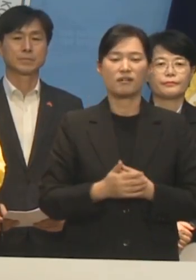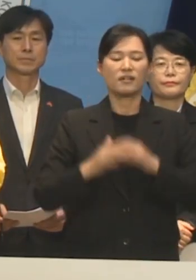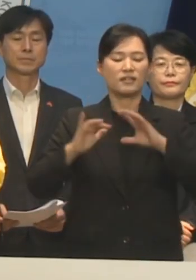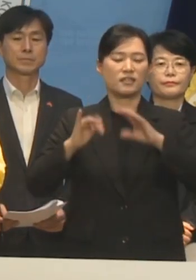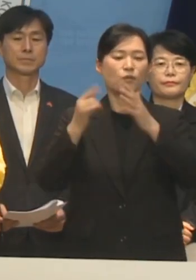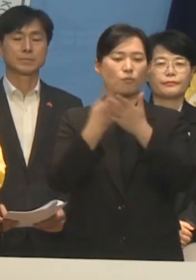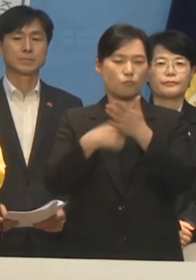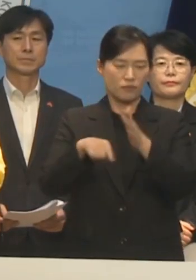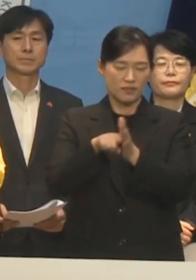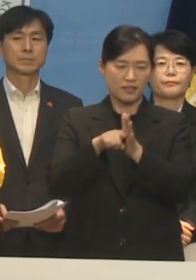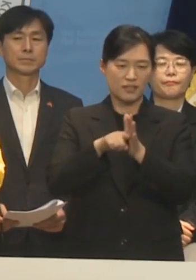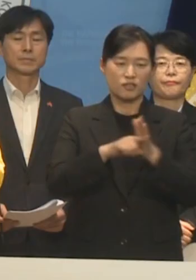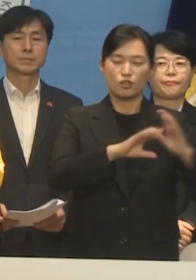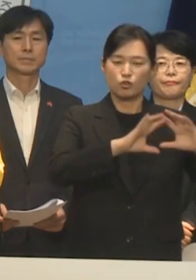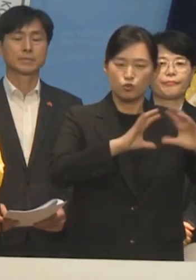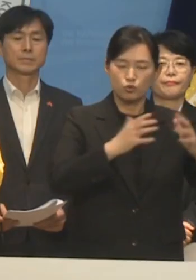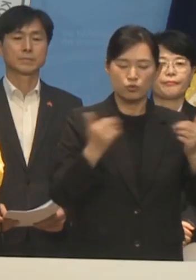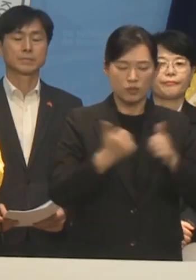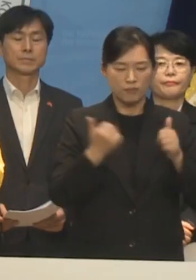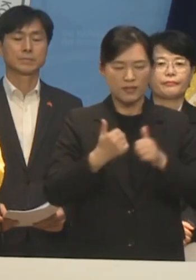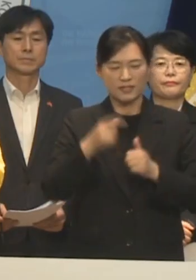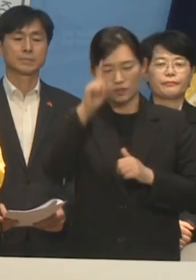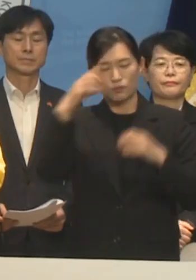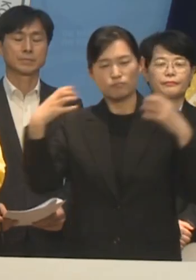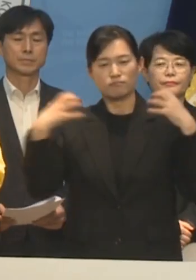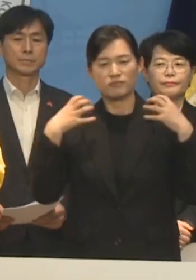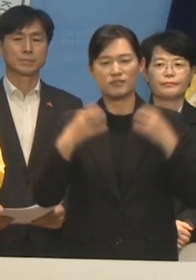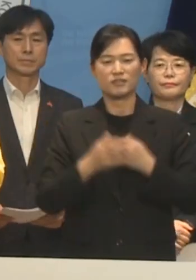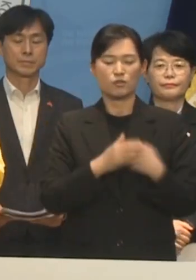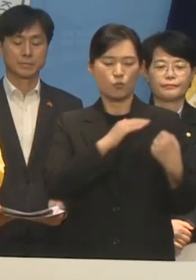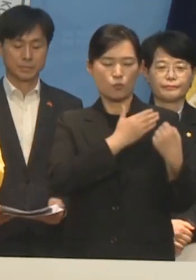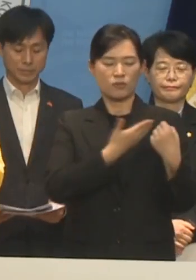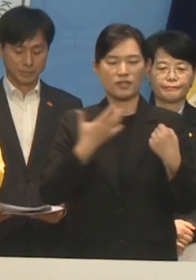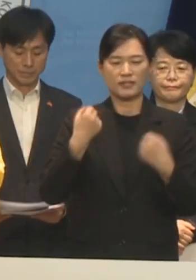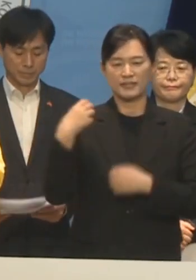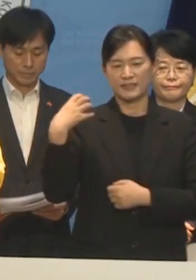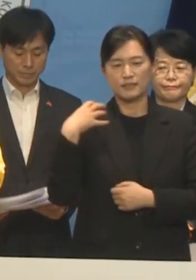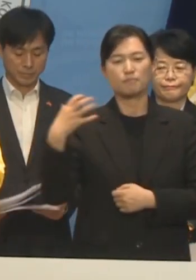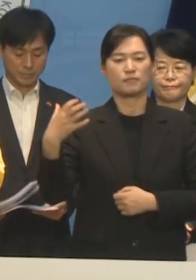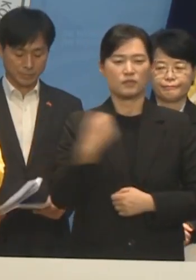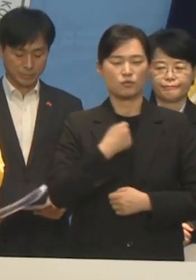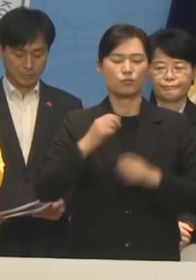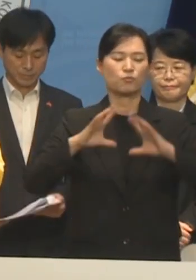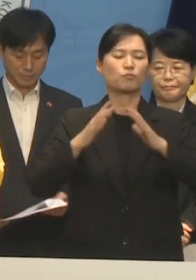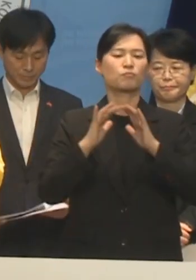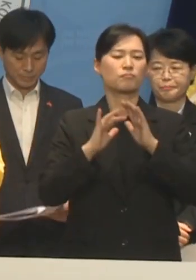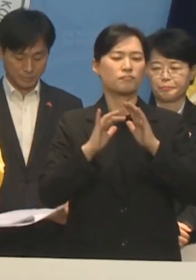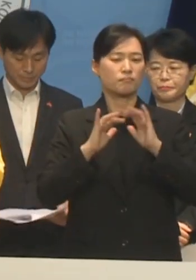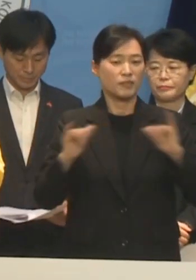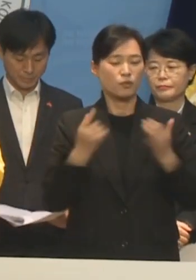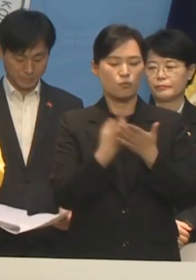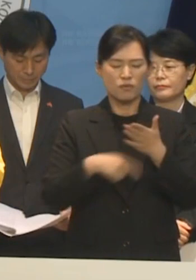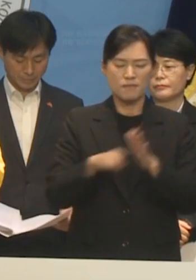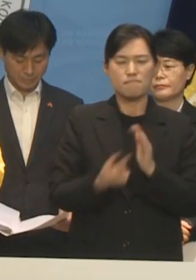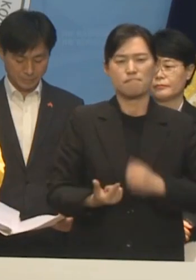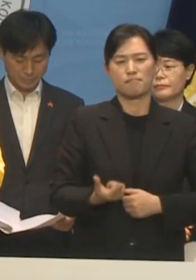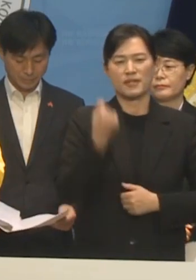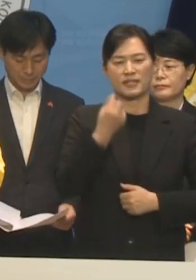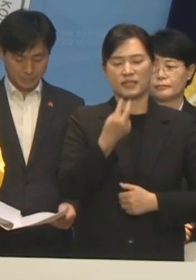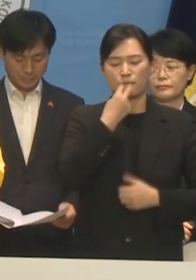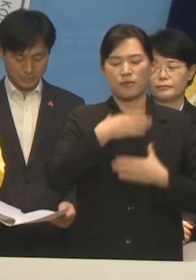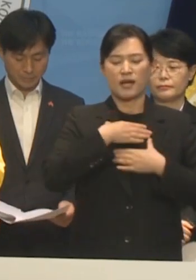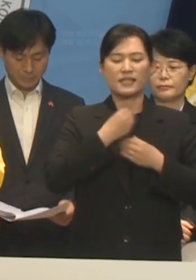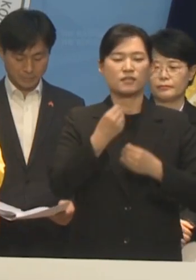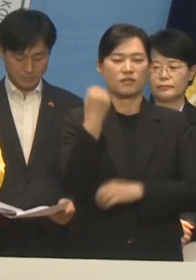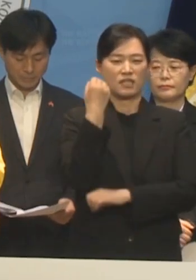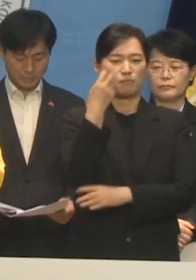위해 국회와 정부는 가진 권한과 책임으로 국민을 위해 조속히